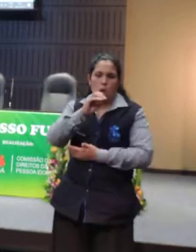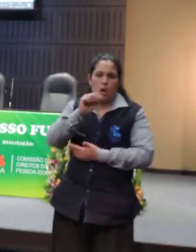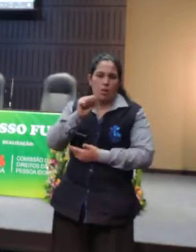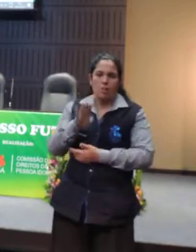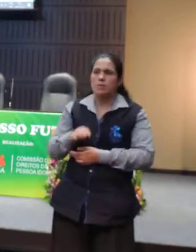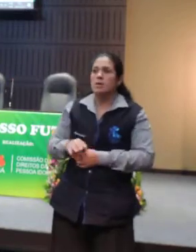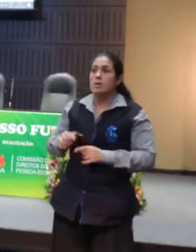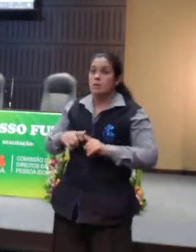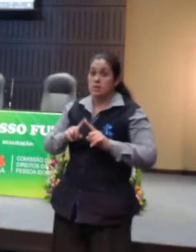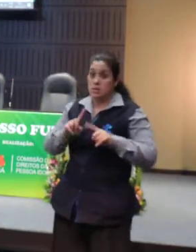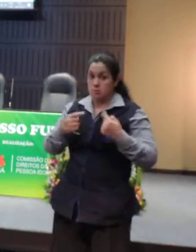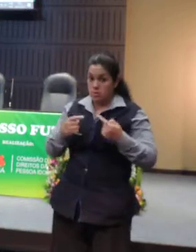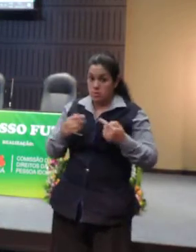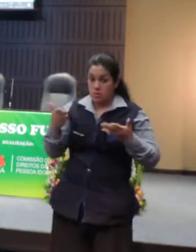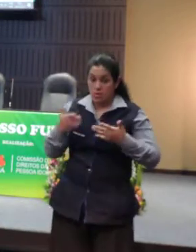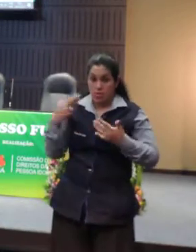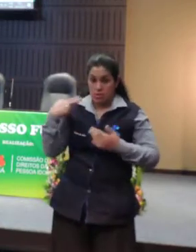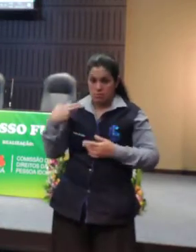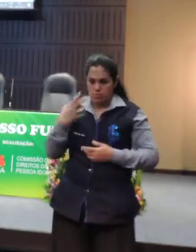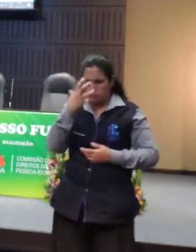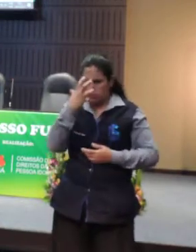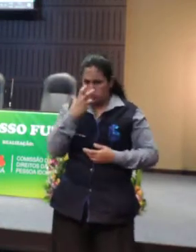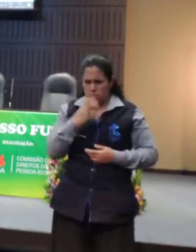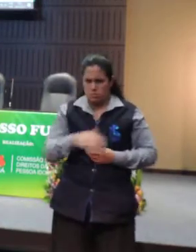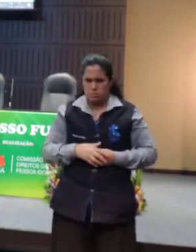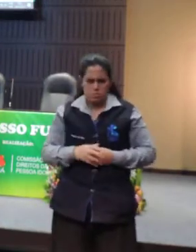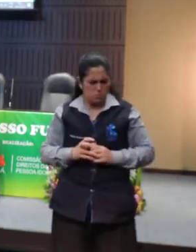Parece que você está doendo um bocado, né?